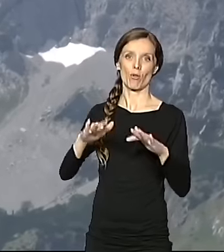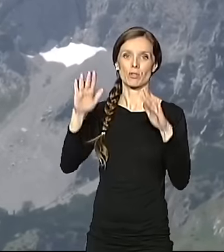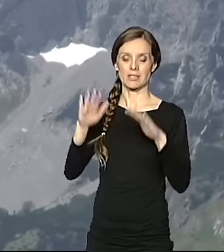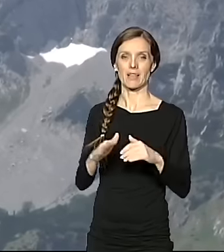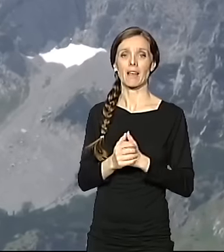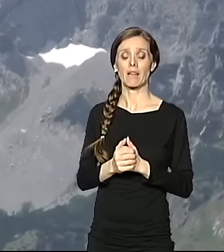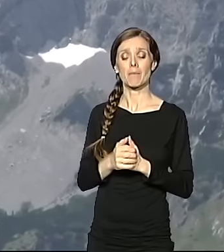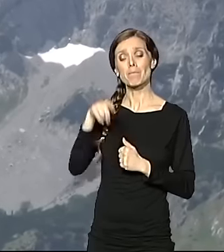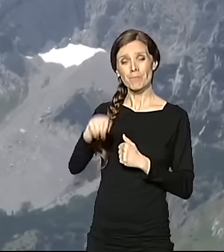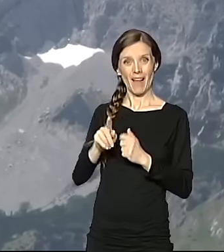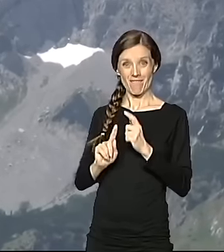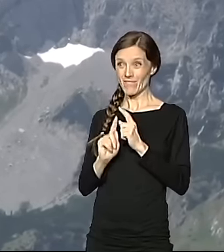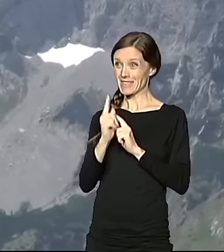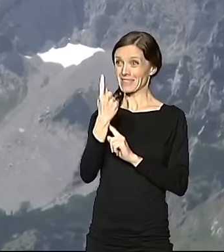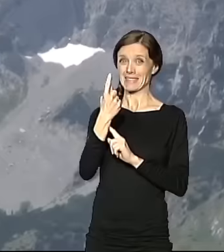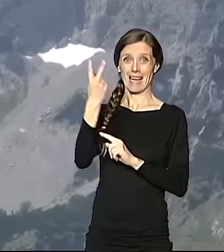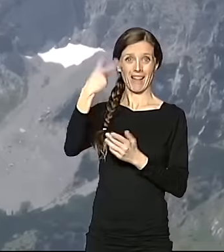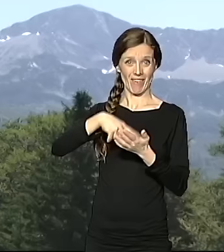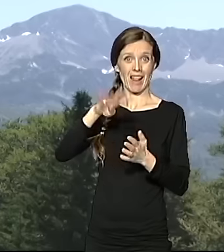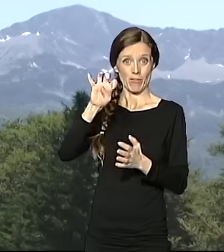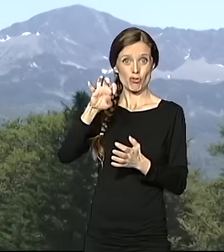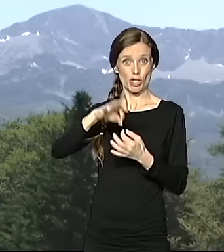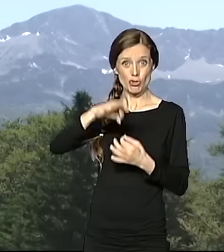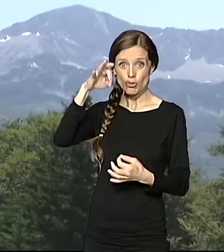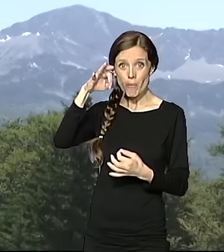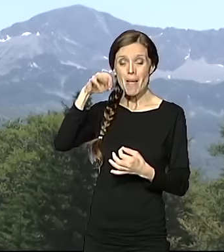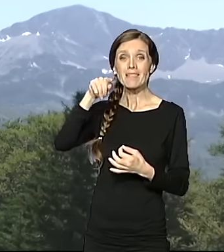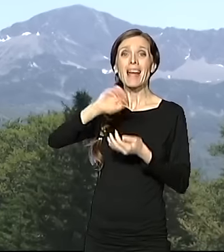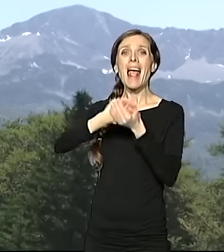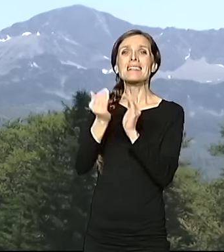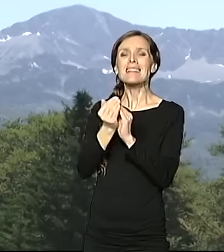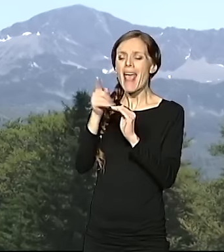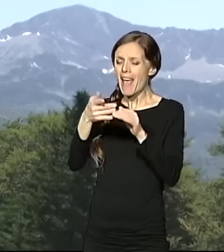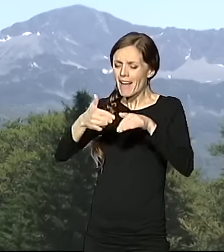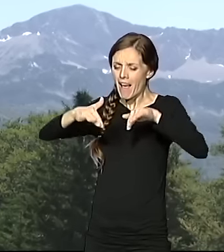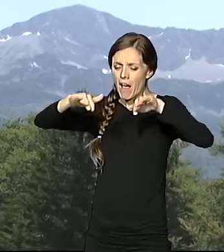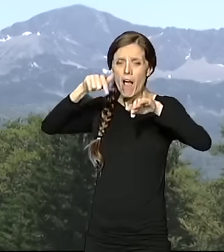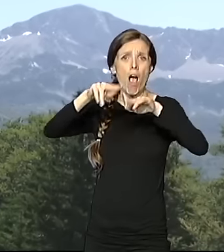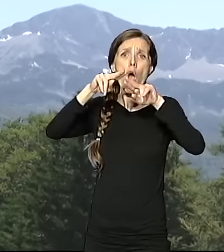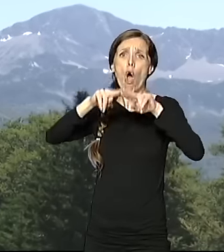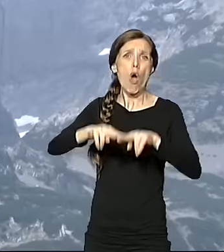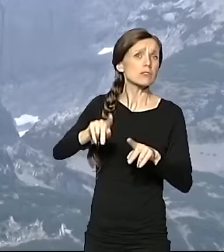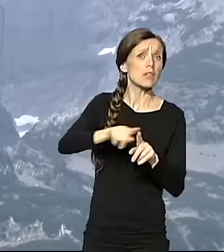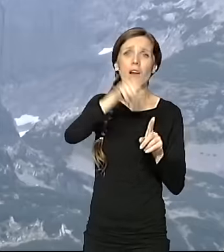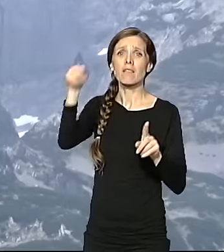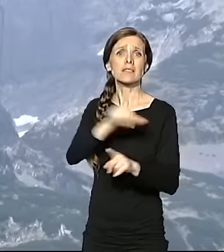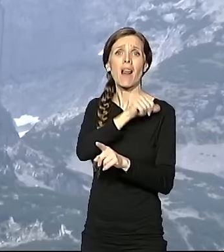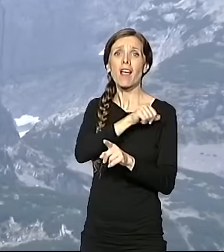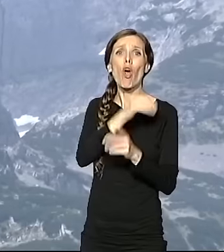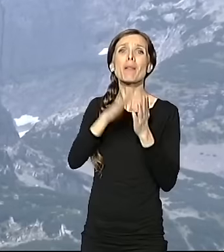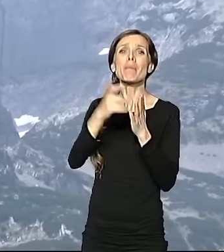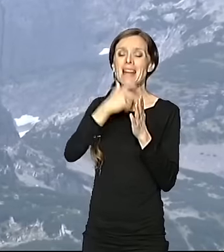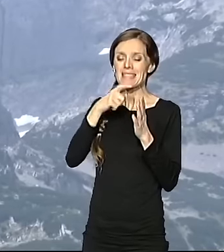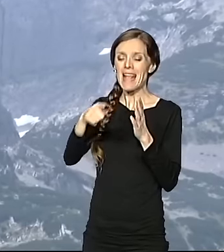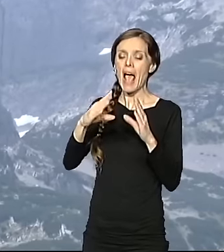Na nadmorskoj visini od 2400 metara, sneg u ovim uvalama ostaje tokom cele godine. Stari ne stigne da se